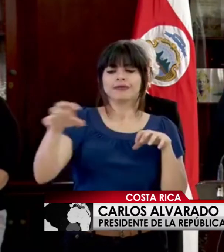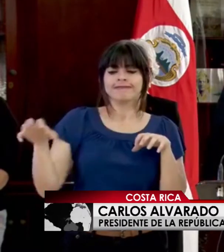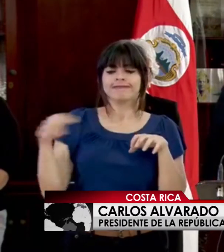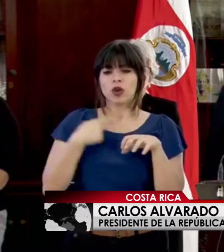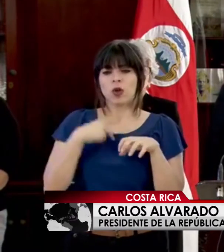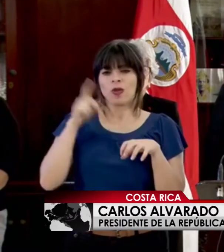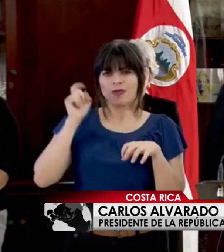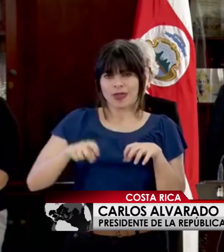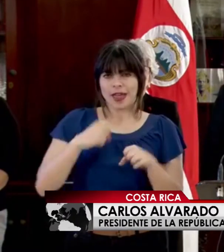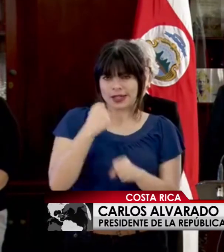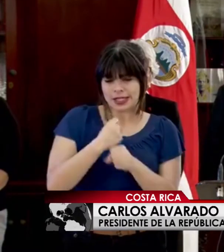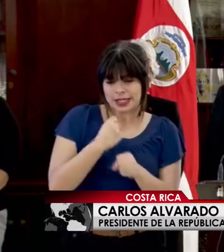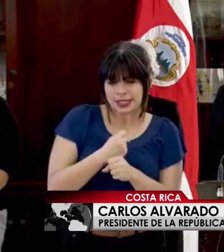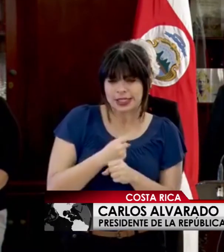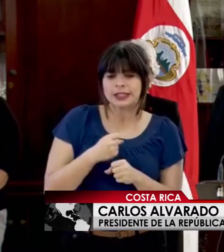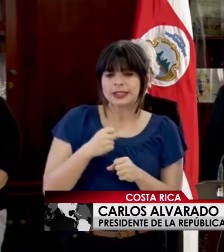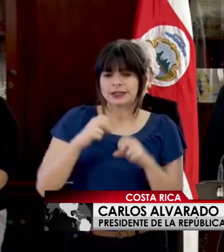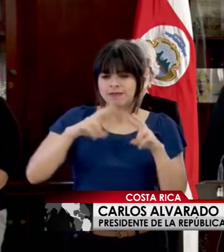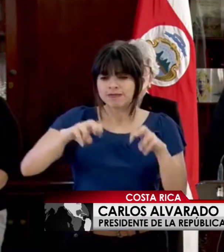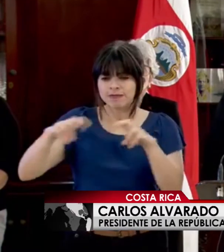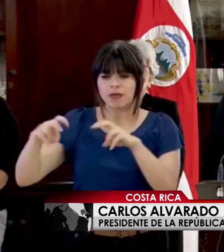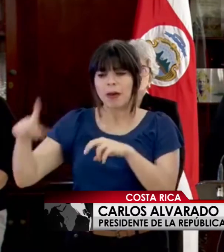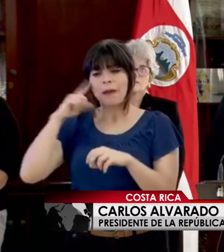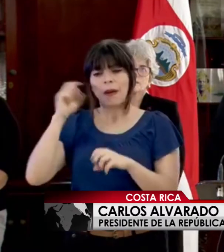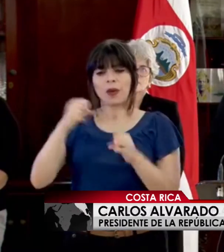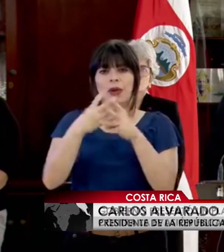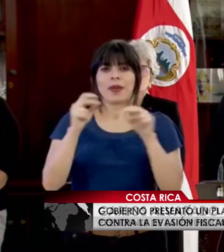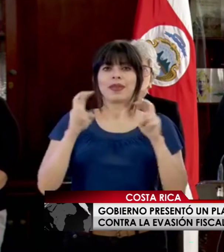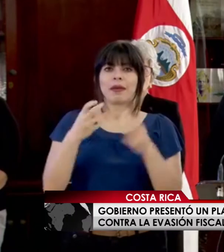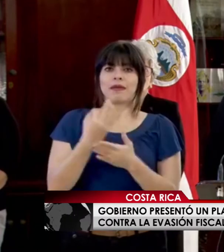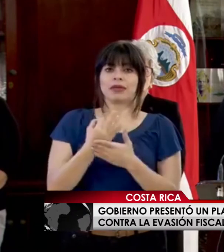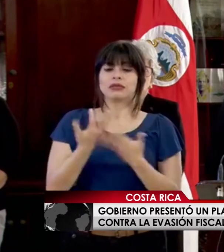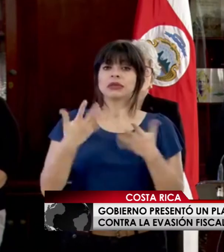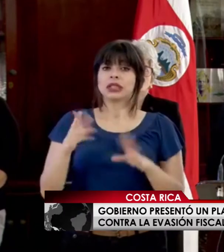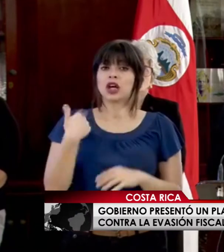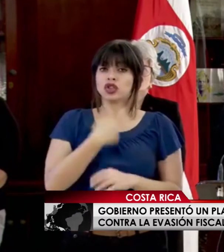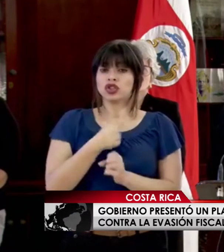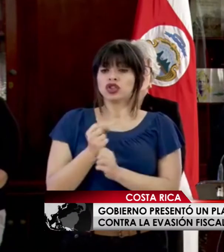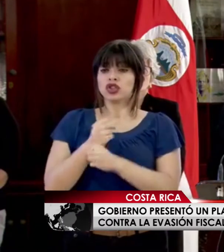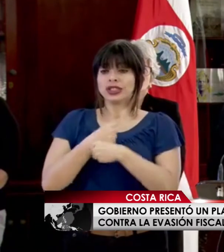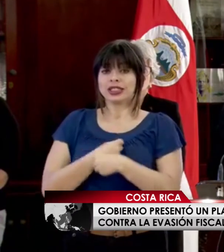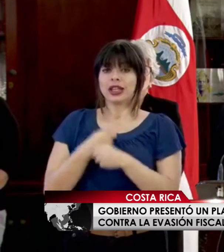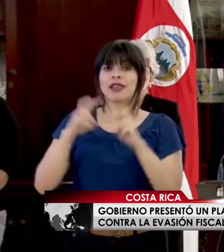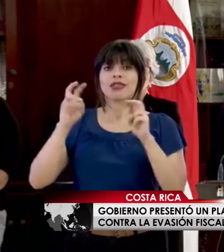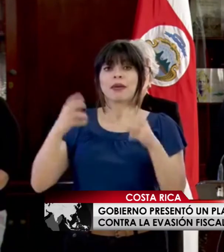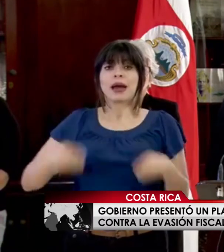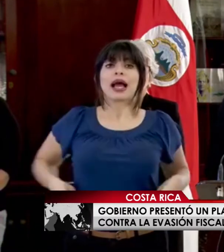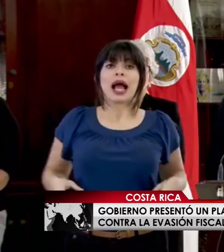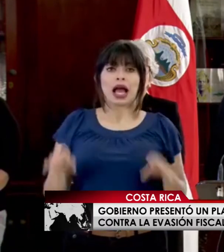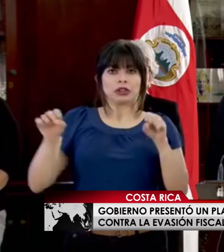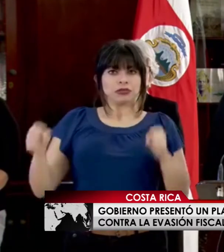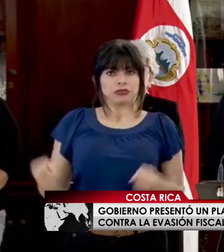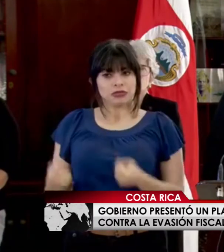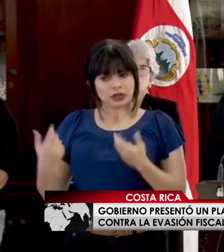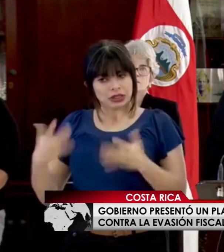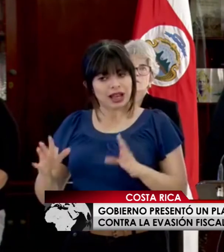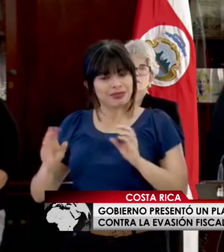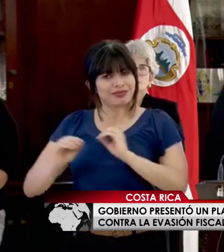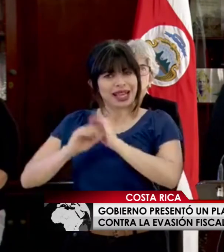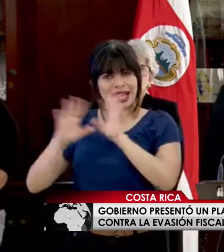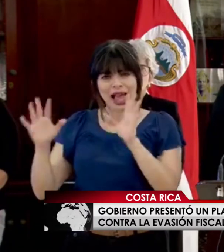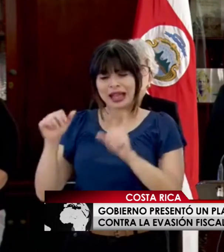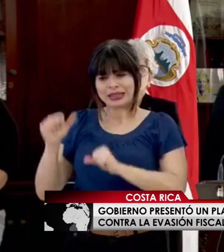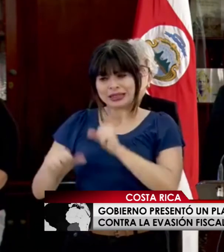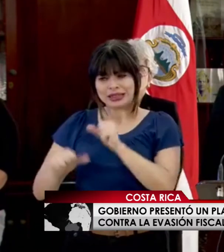atacar para resolver el tema fiscal lo hemos hecho en materia de contención del gasto con claridad